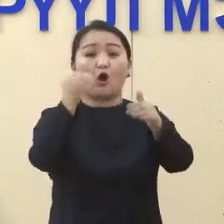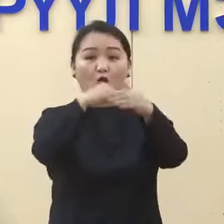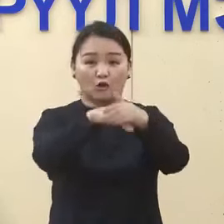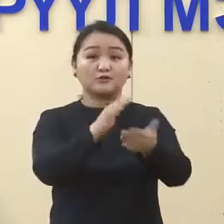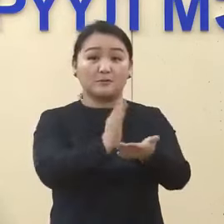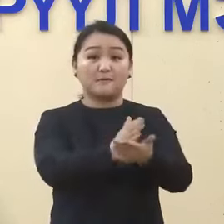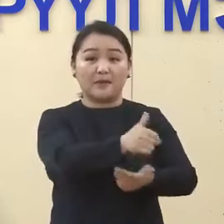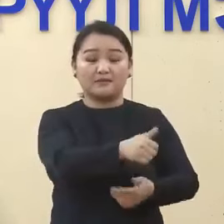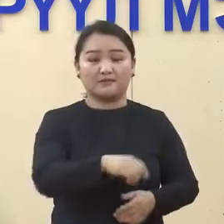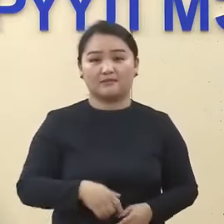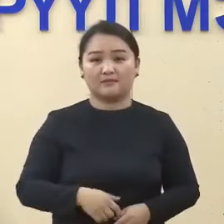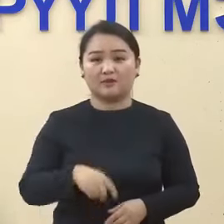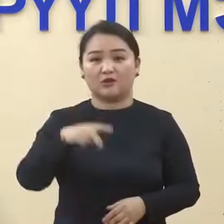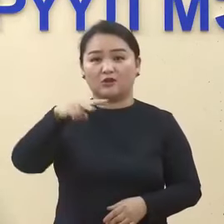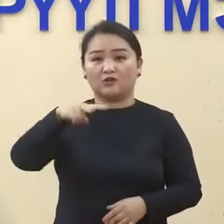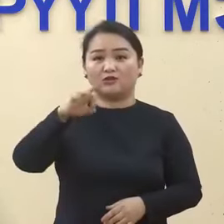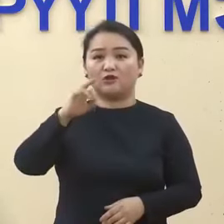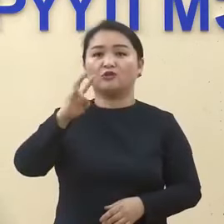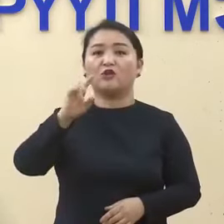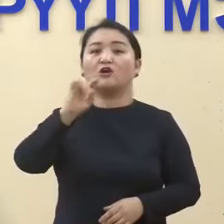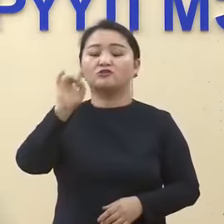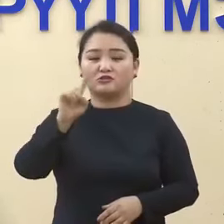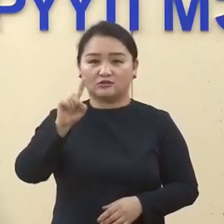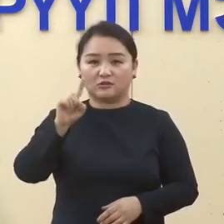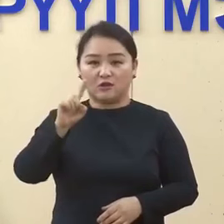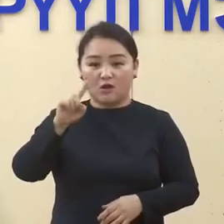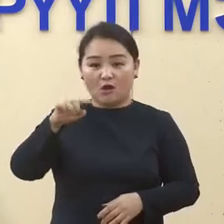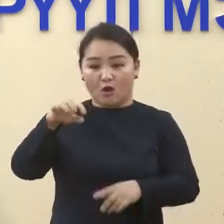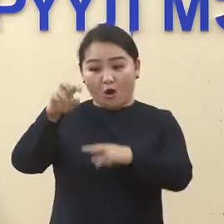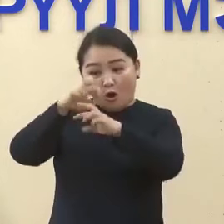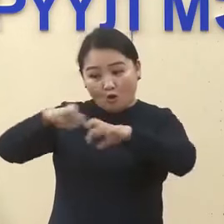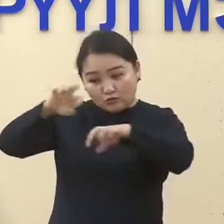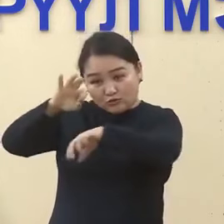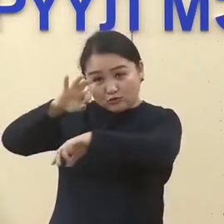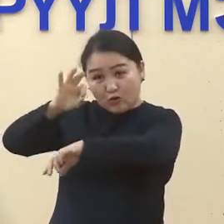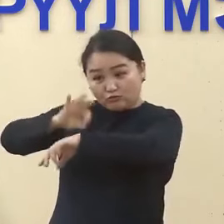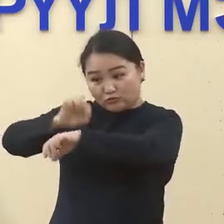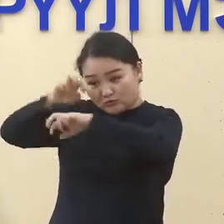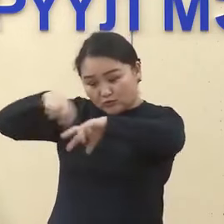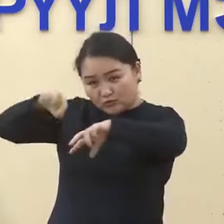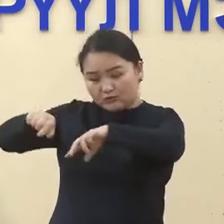бас одоо занозын өвчин судлалын төвөөс бол мэрэгчлийн хоёр багад ажиллаж